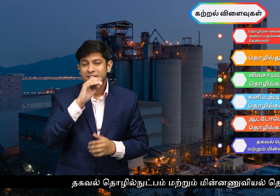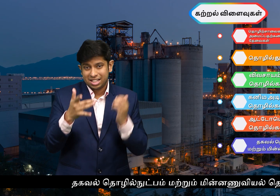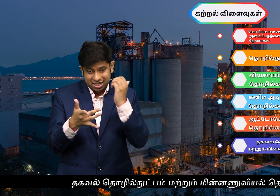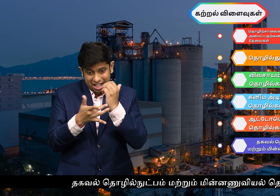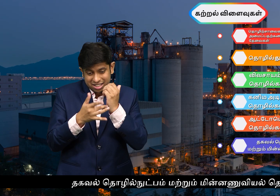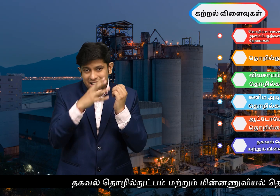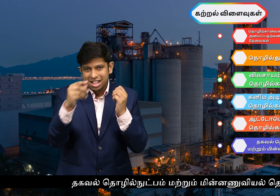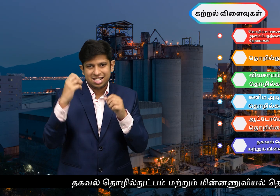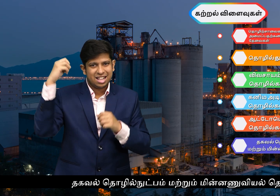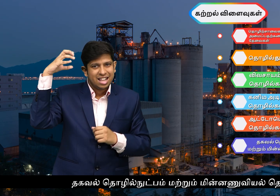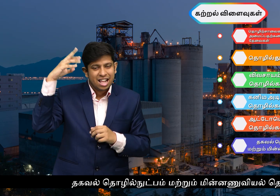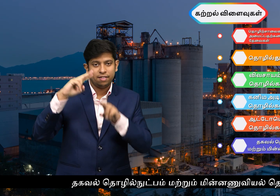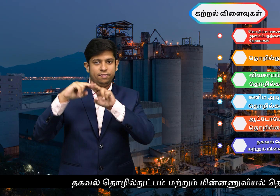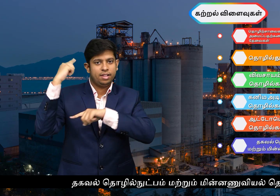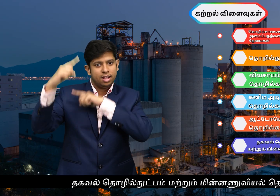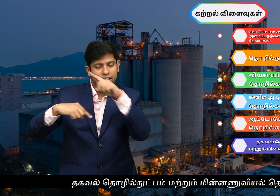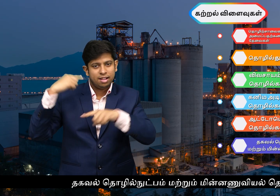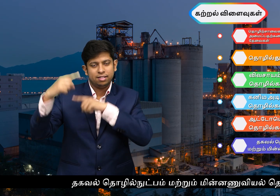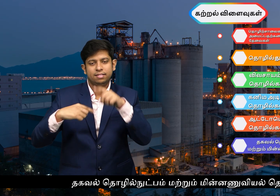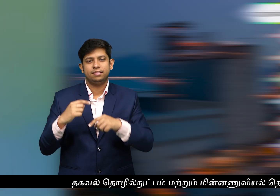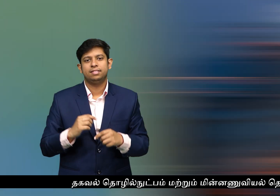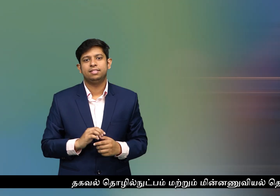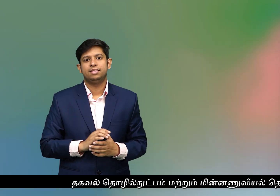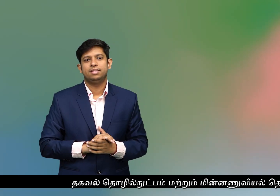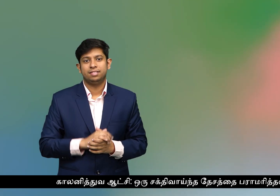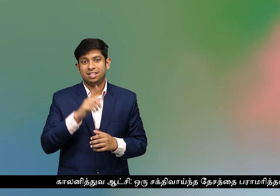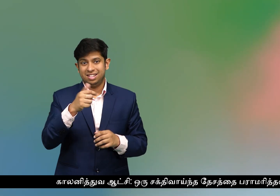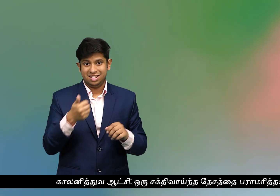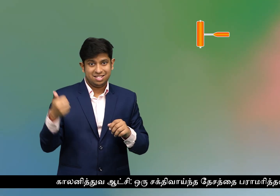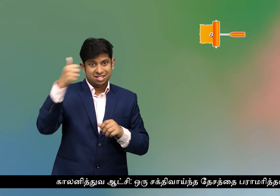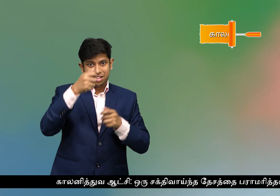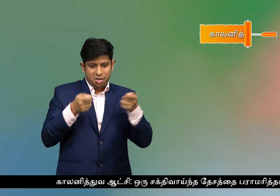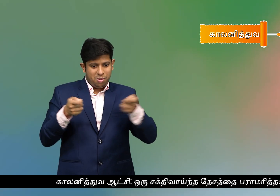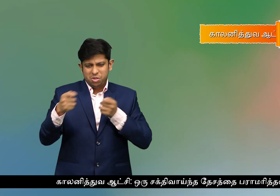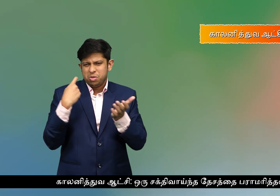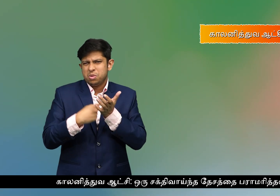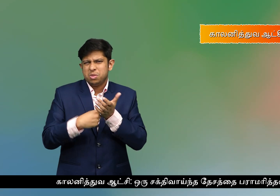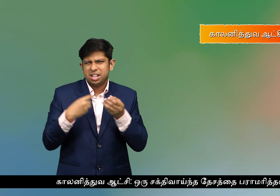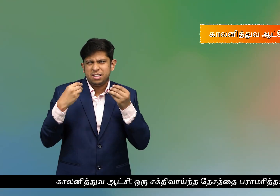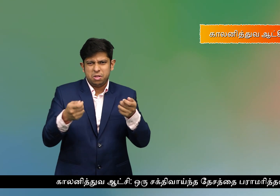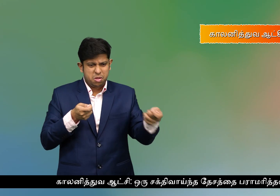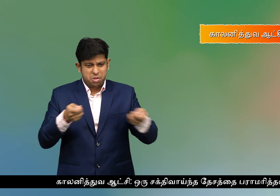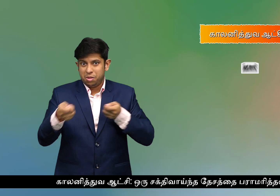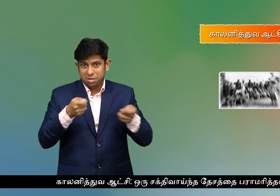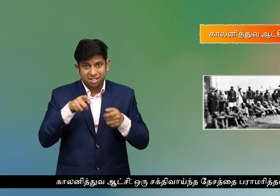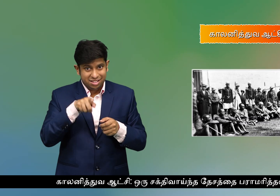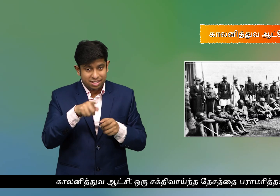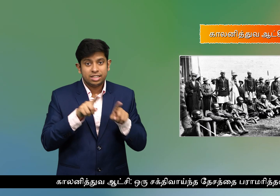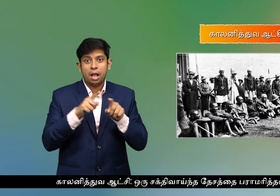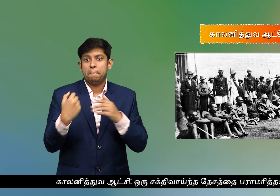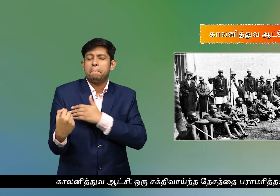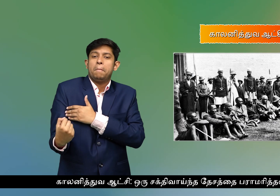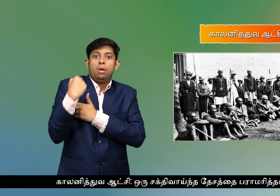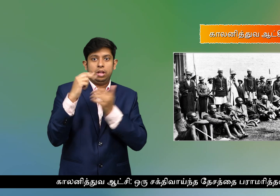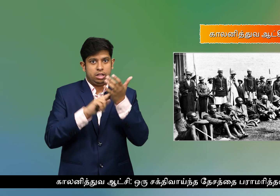தகவல் தொழில்நுட்பம் மற்றும் மின்னணுவியல் தொழில். முக்கிய வார்த்தைகள்: காலனித்துவ ஒரு சக்தி